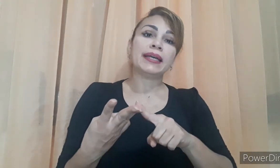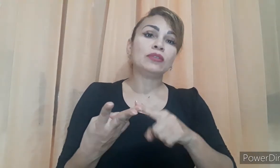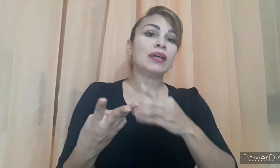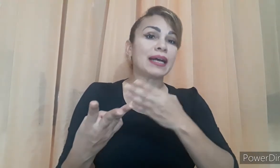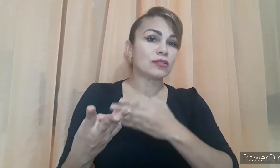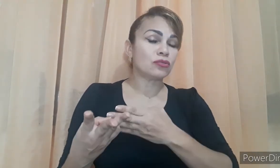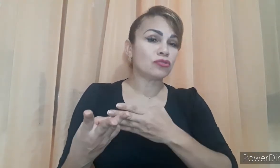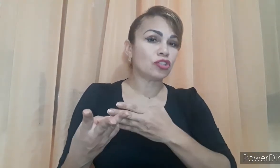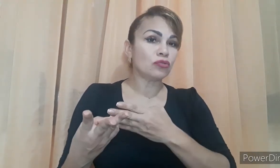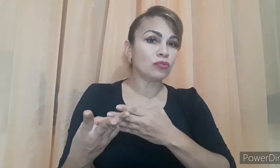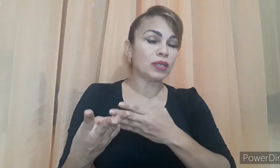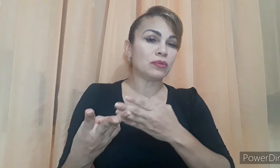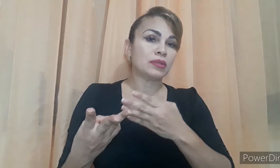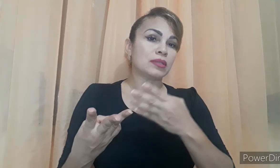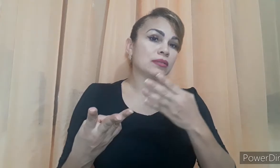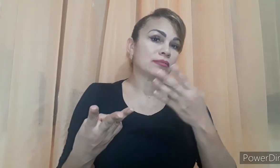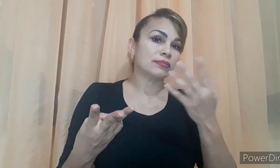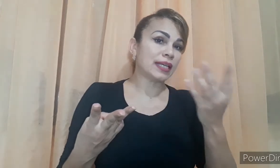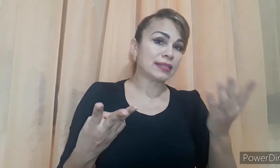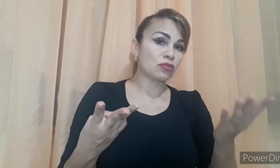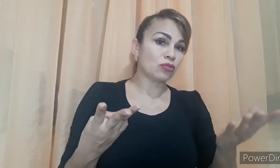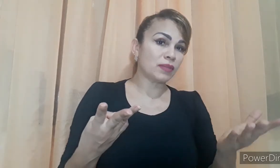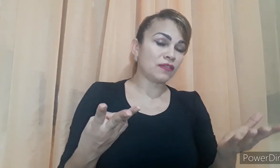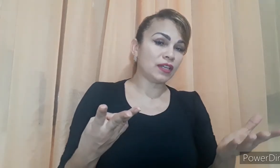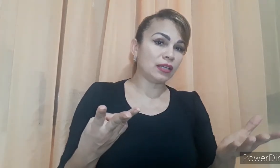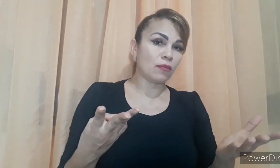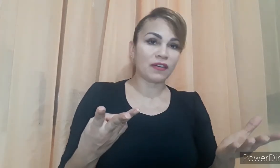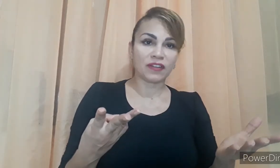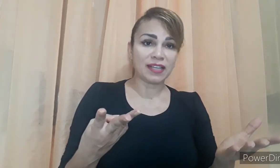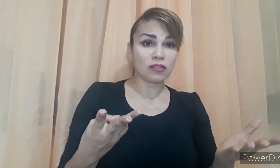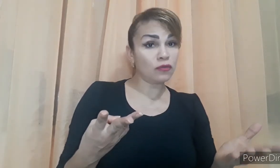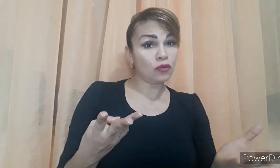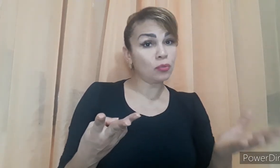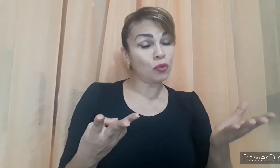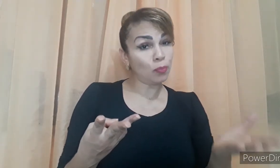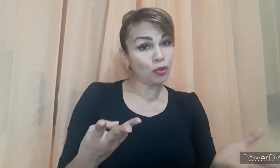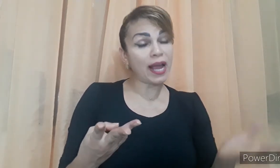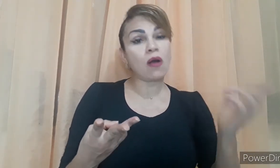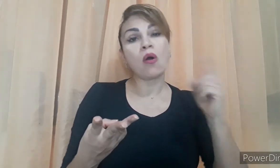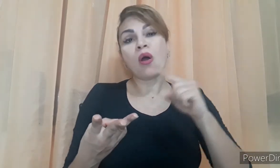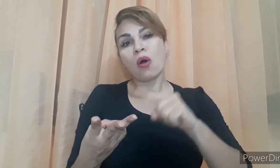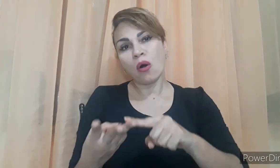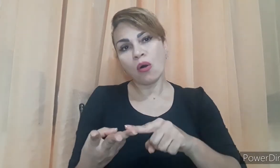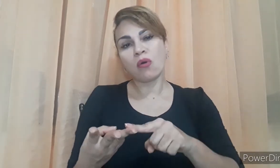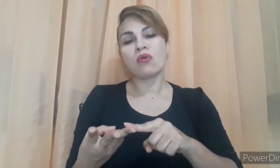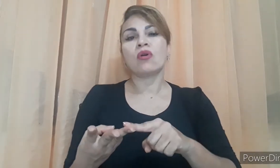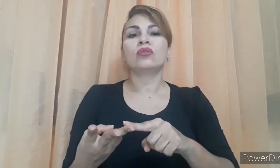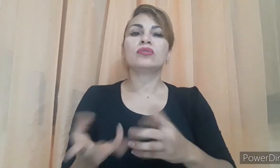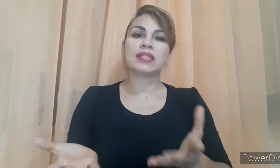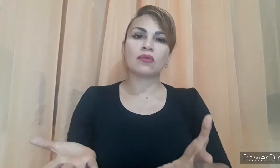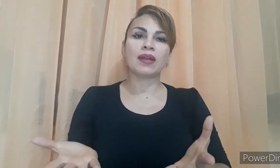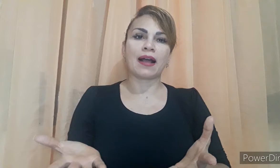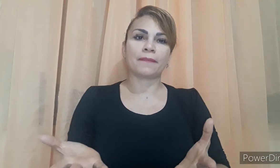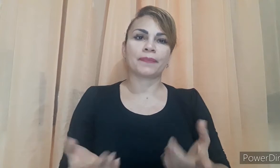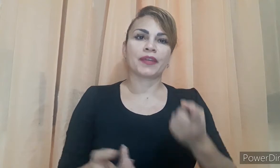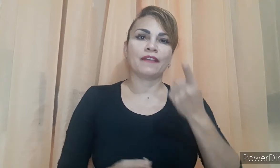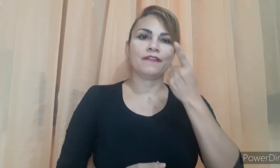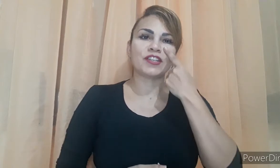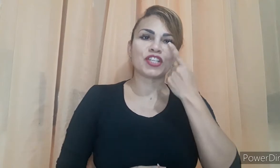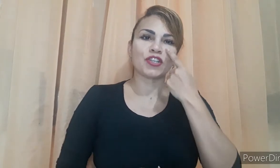no caso de número, né? Se eu estou me referindo a uma frase no plural ou no singular. Veja